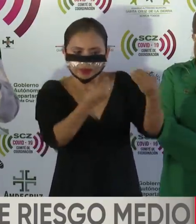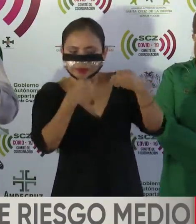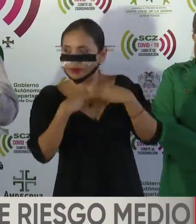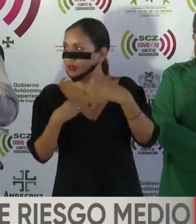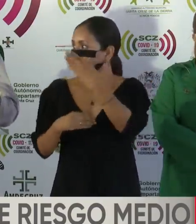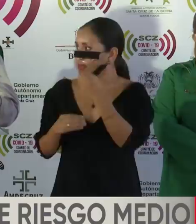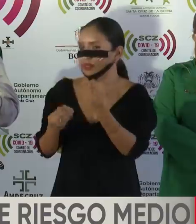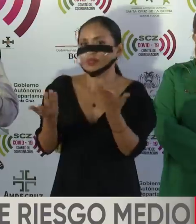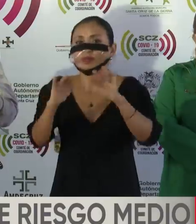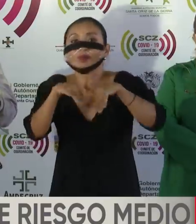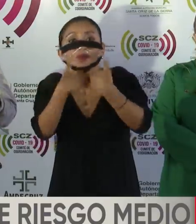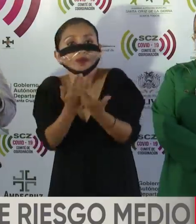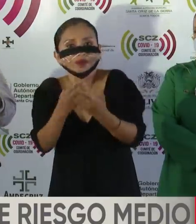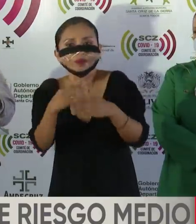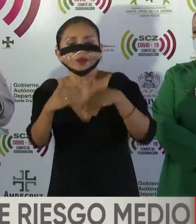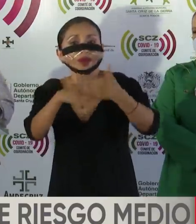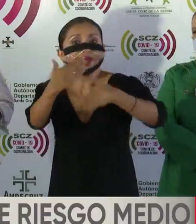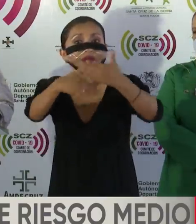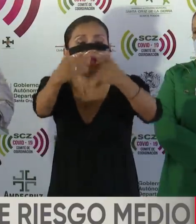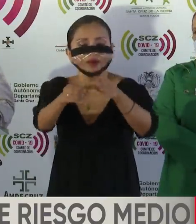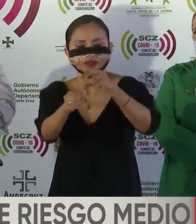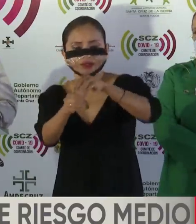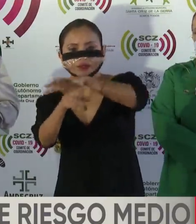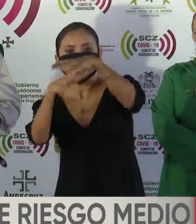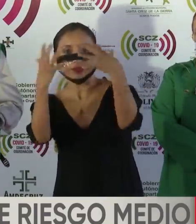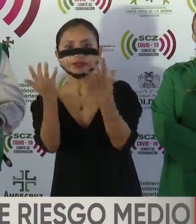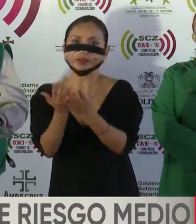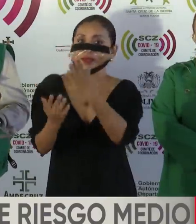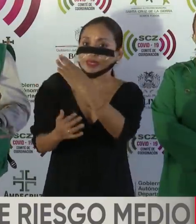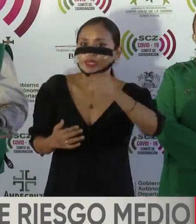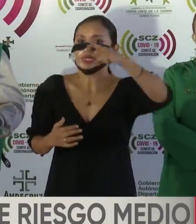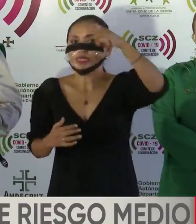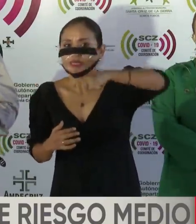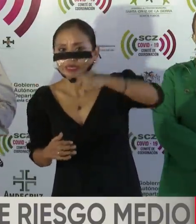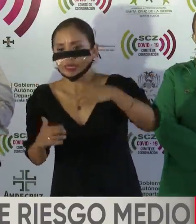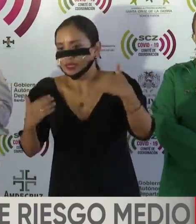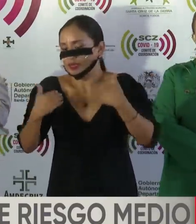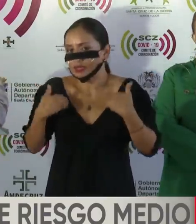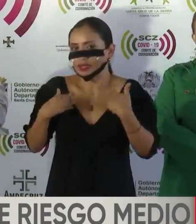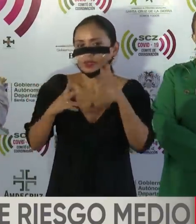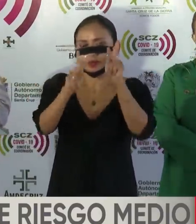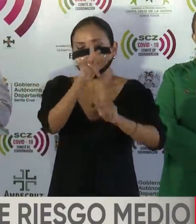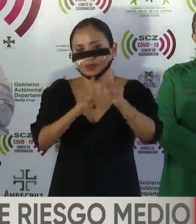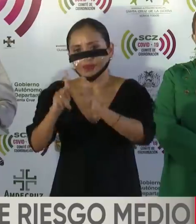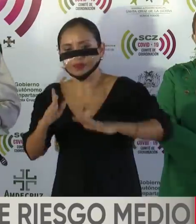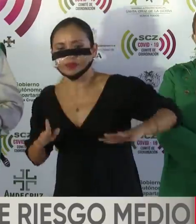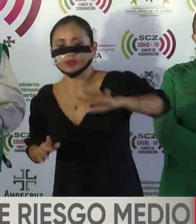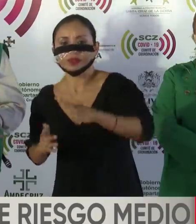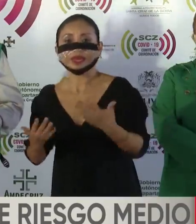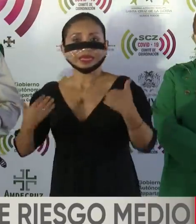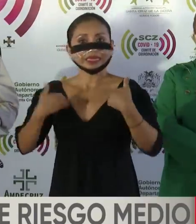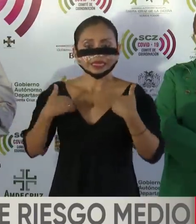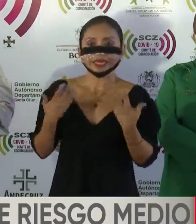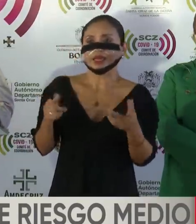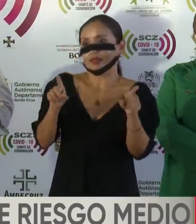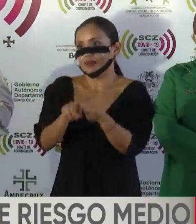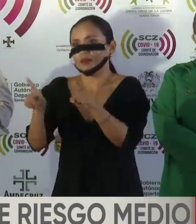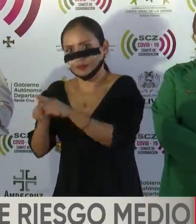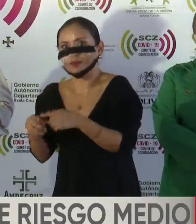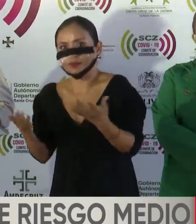el desarrollo de la pandemia y en las necesidades obviamente que tiene la población y que tiene